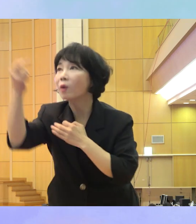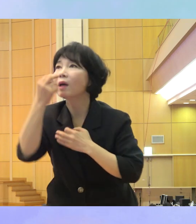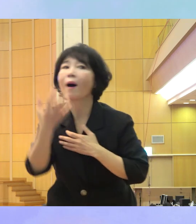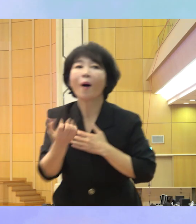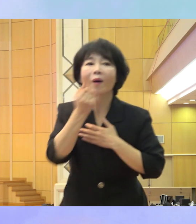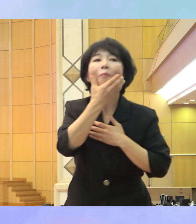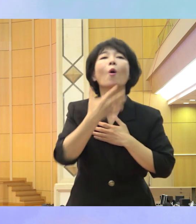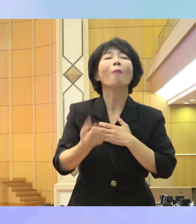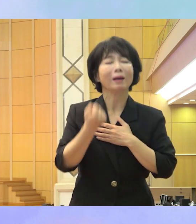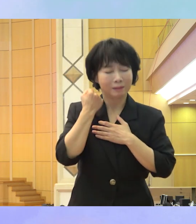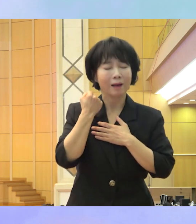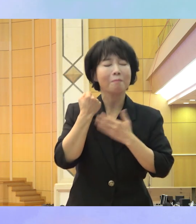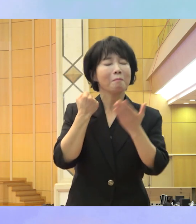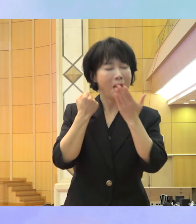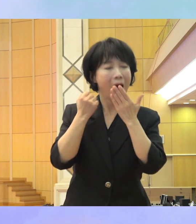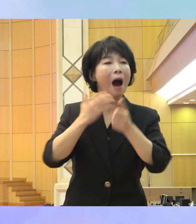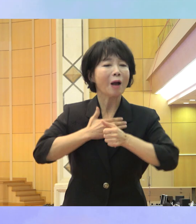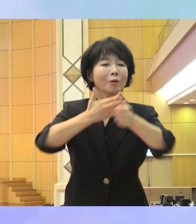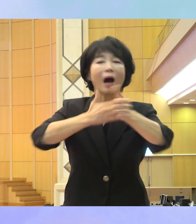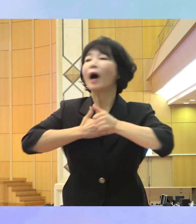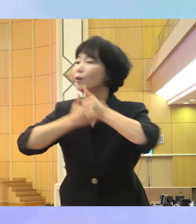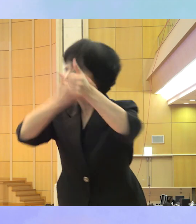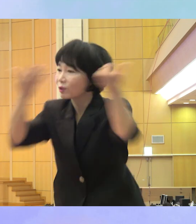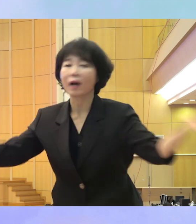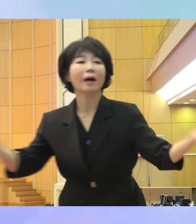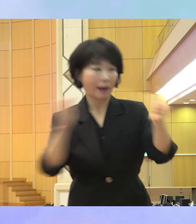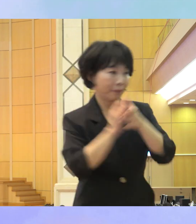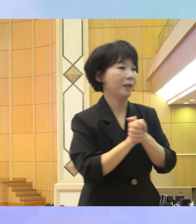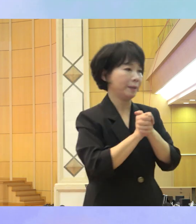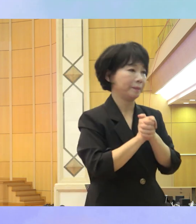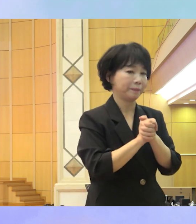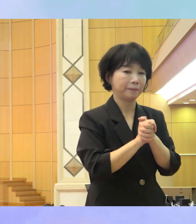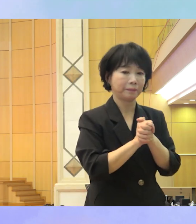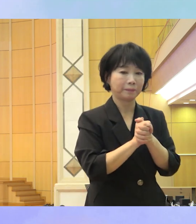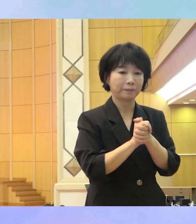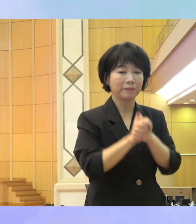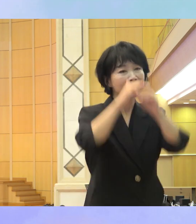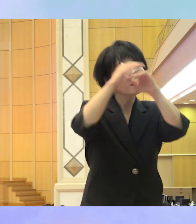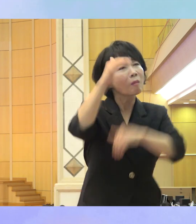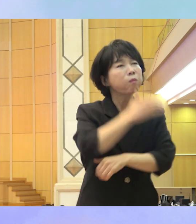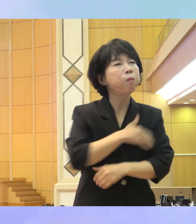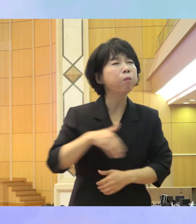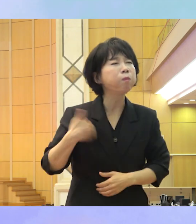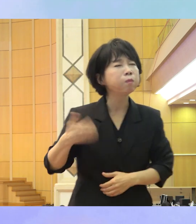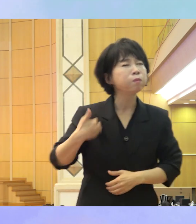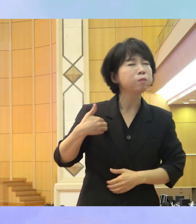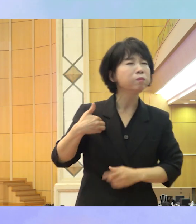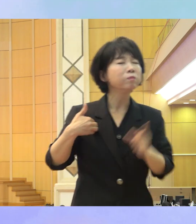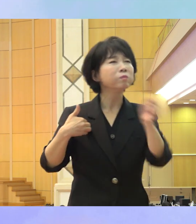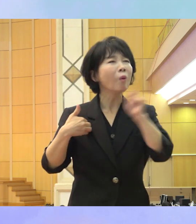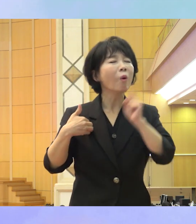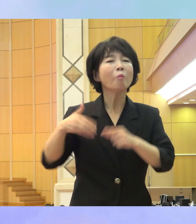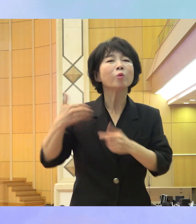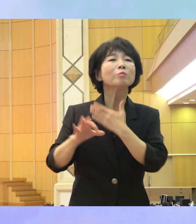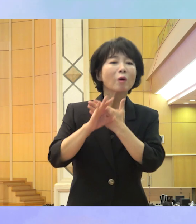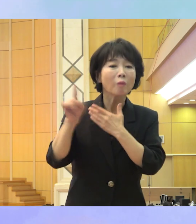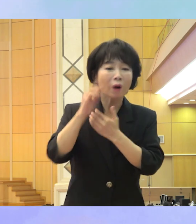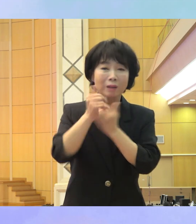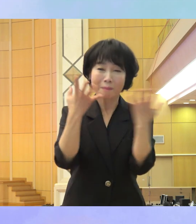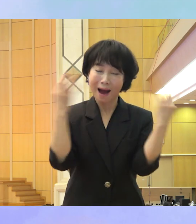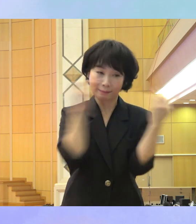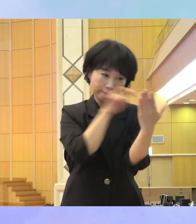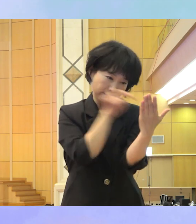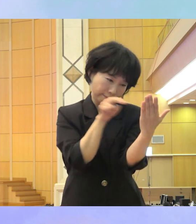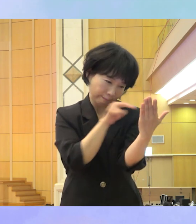얻고 복 있는 사람 된다는 걸 알려주고 있는 것입니다. 이걸 모르면 성경을 여러분